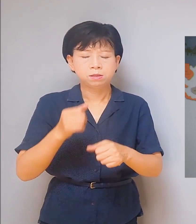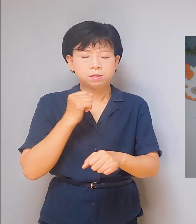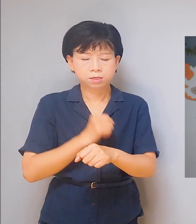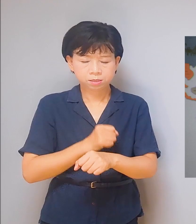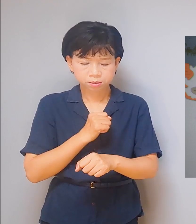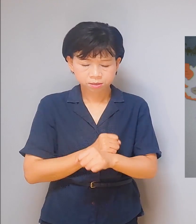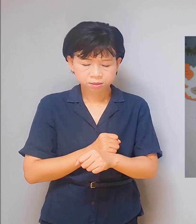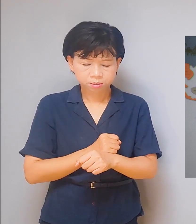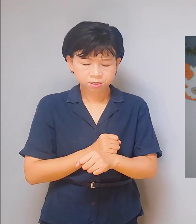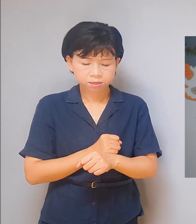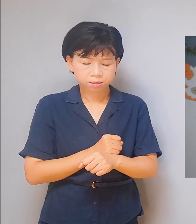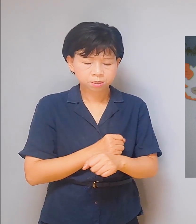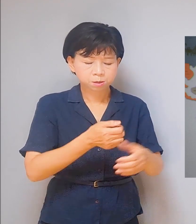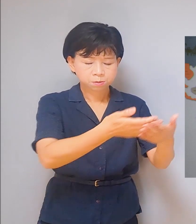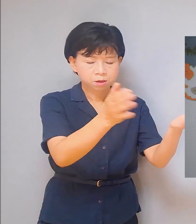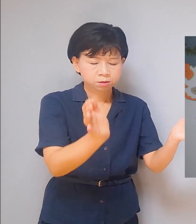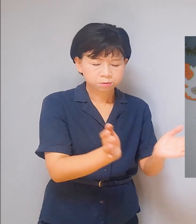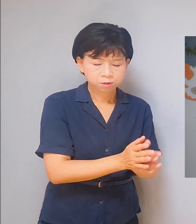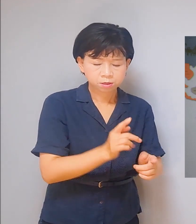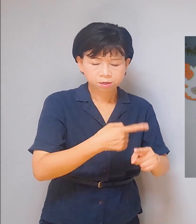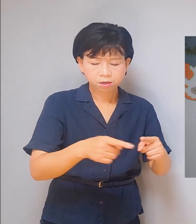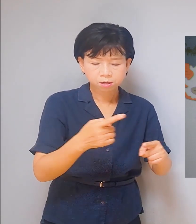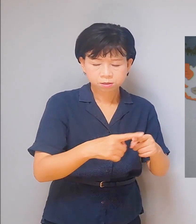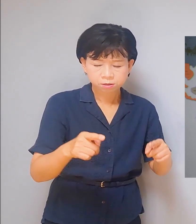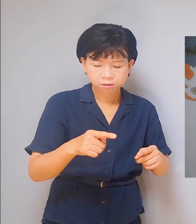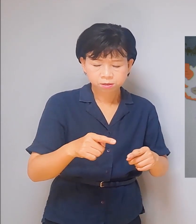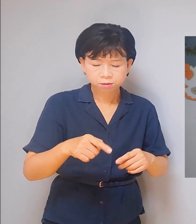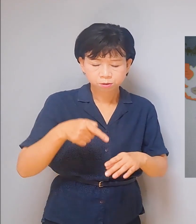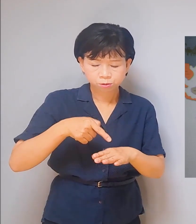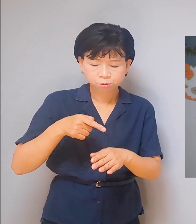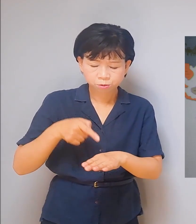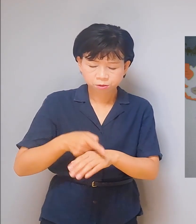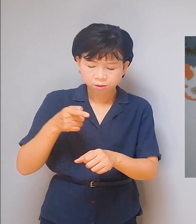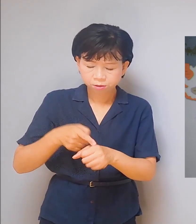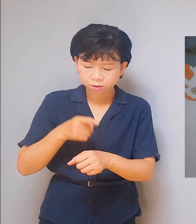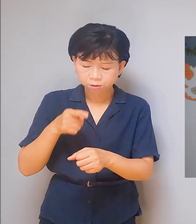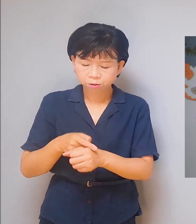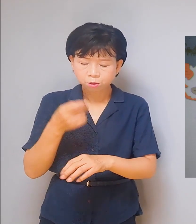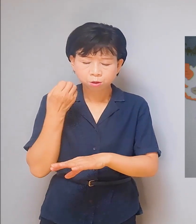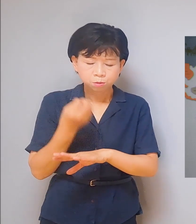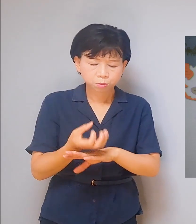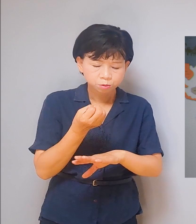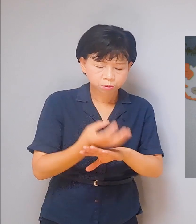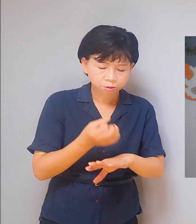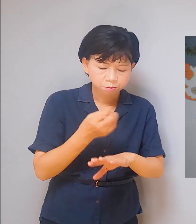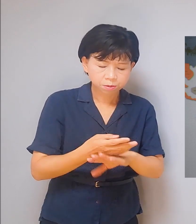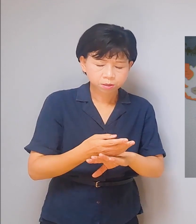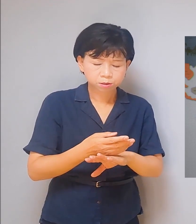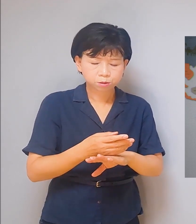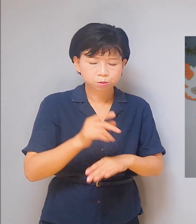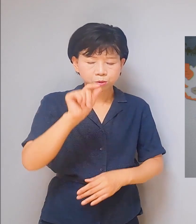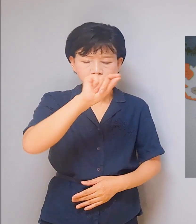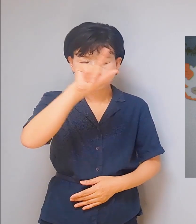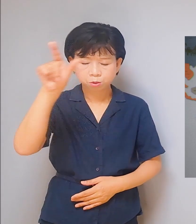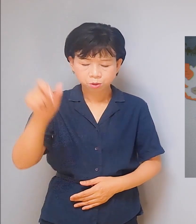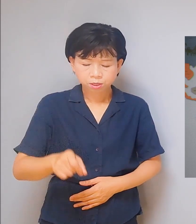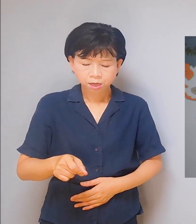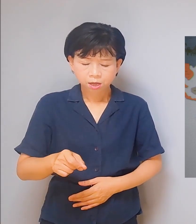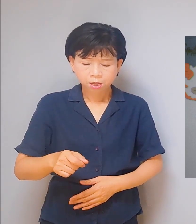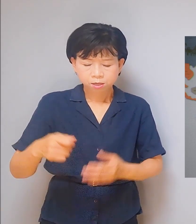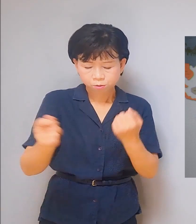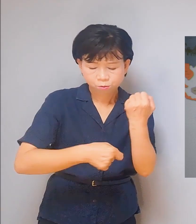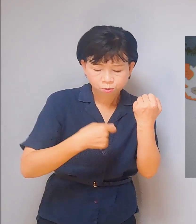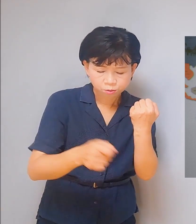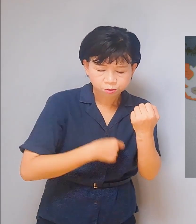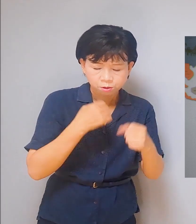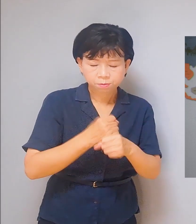무리가 그들의 칼을 쳐서 보습을 만들고 그들의 창을 쳐서 낫을 만들 것이며 이 나라와 저 나라가